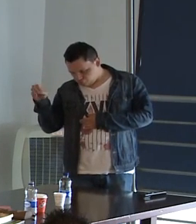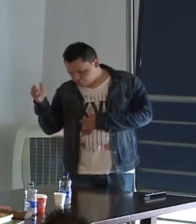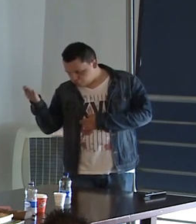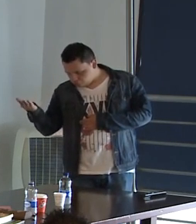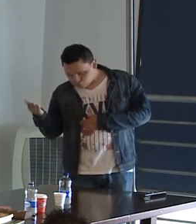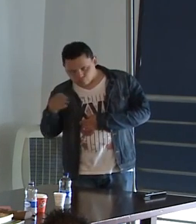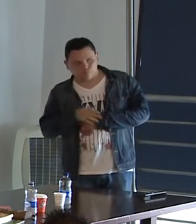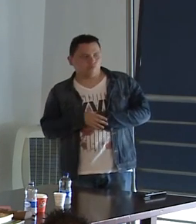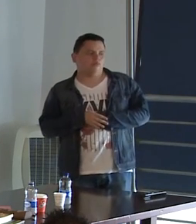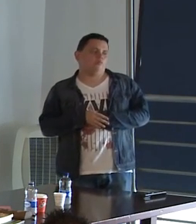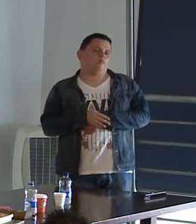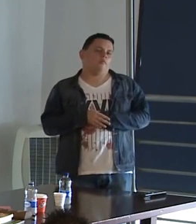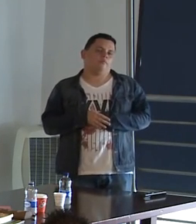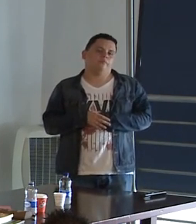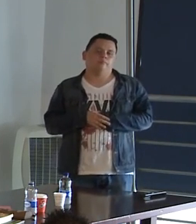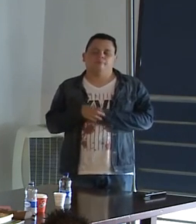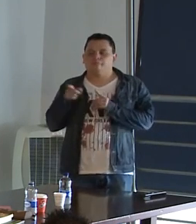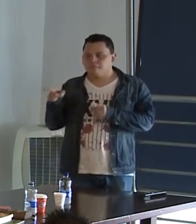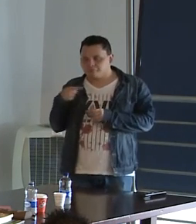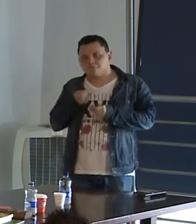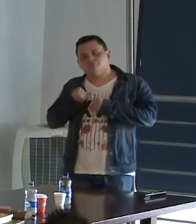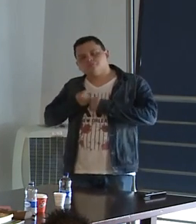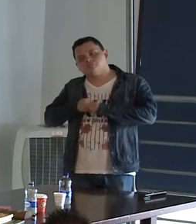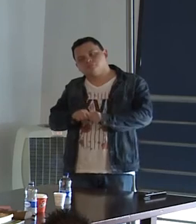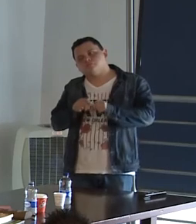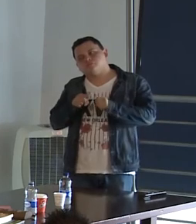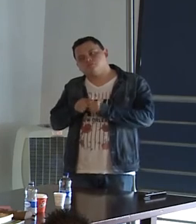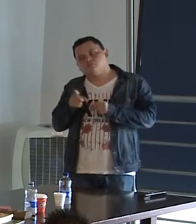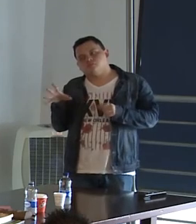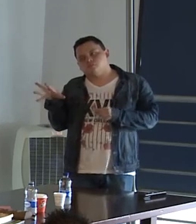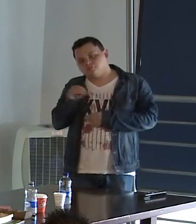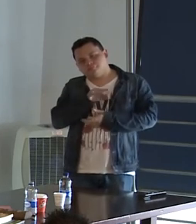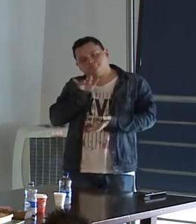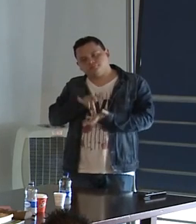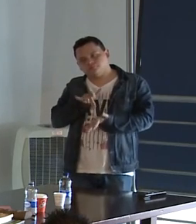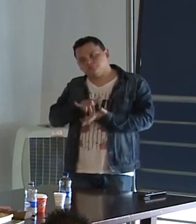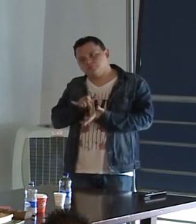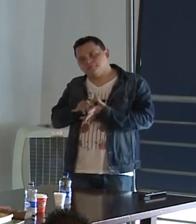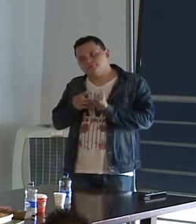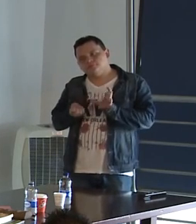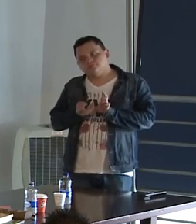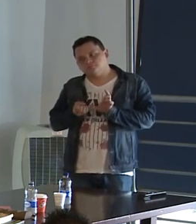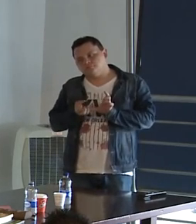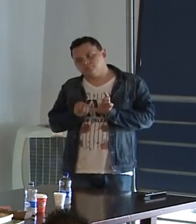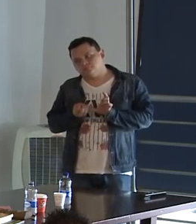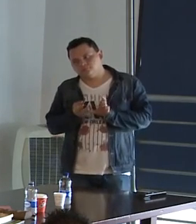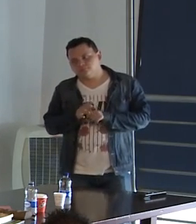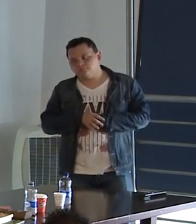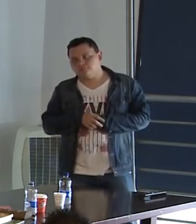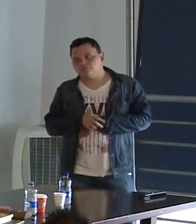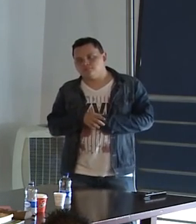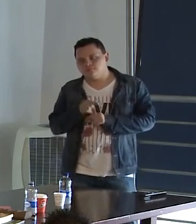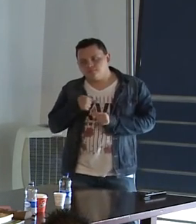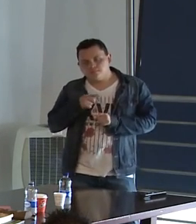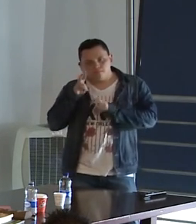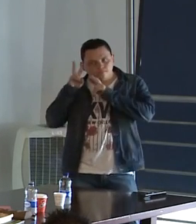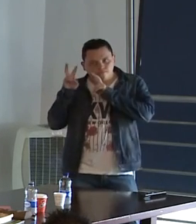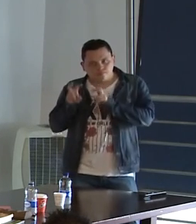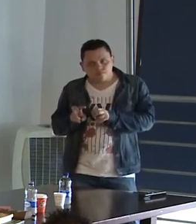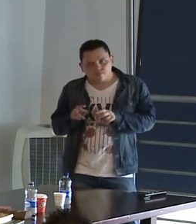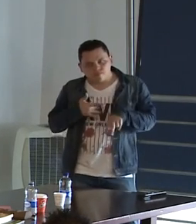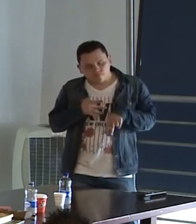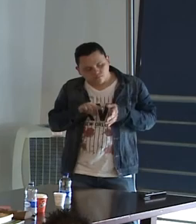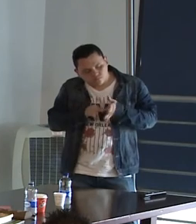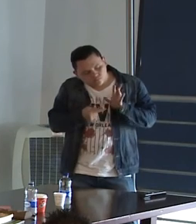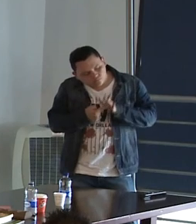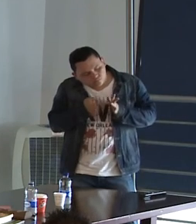que empuja a varios de los participantes de la licenciatura a explorar el